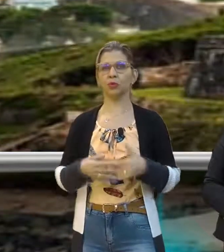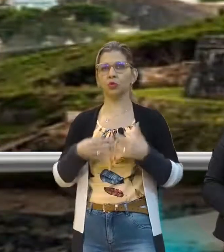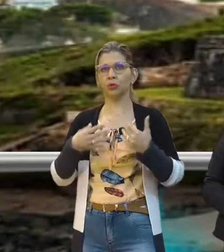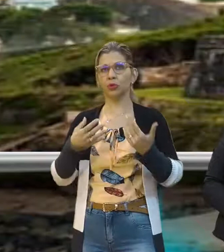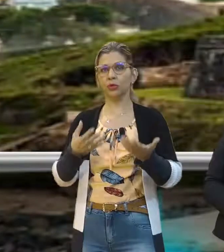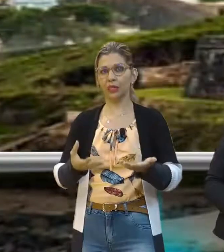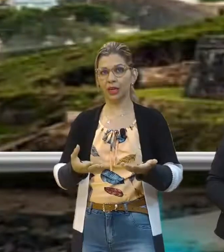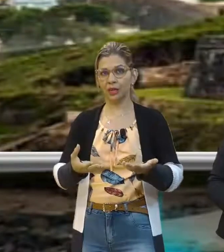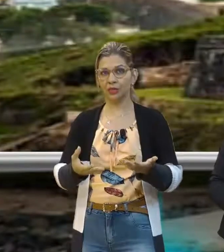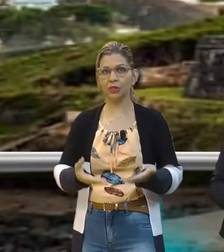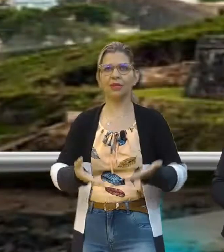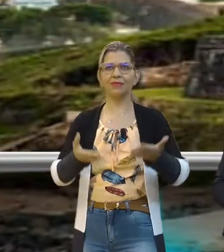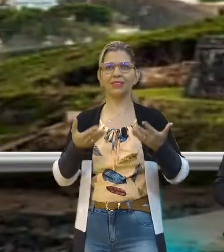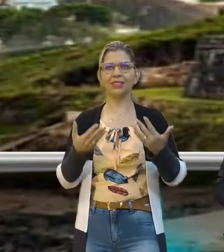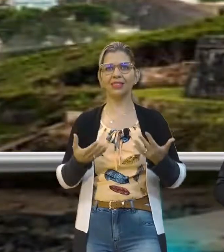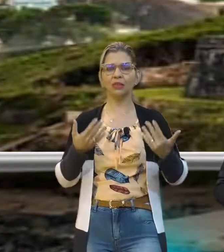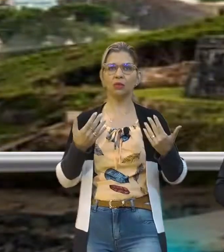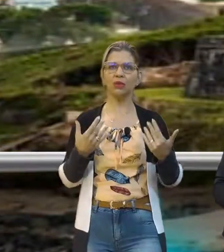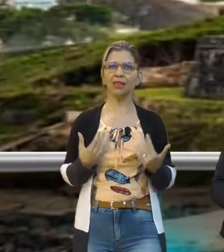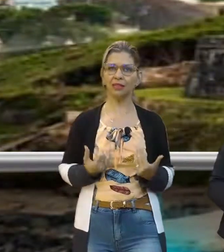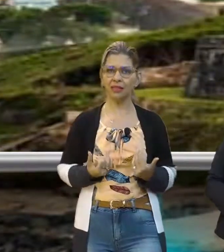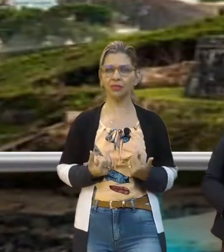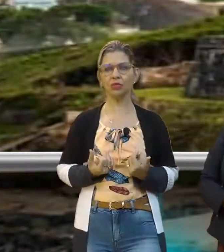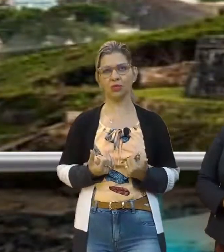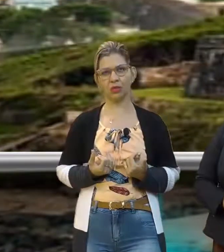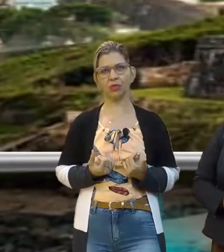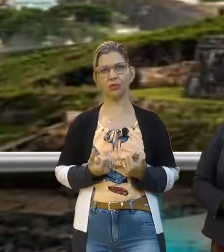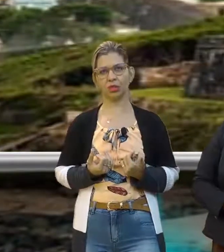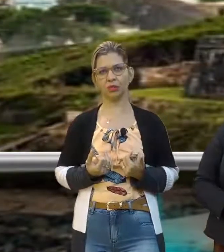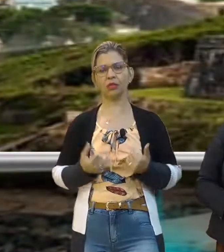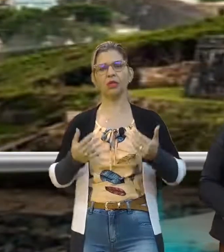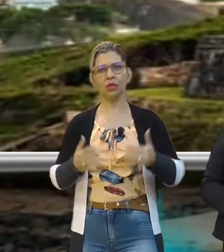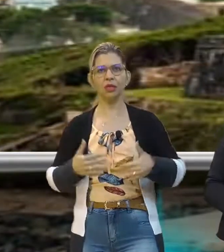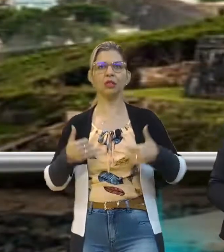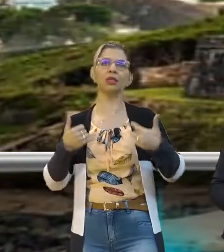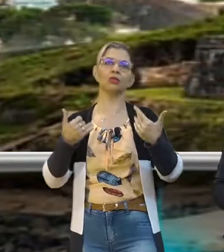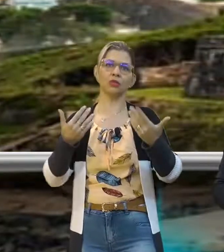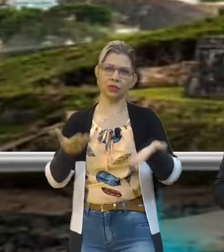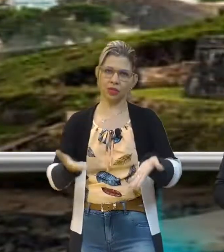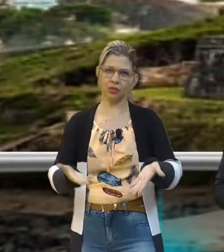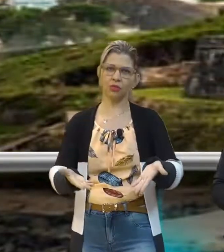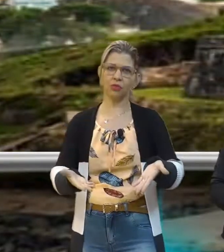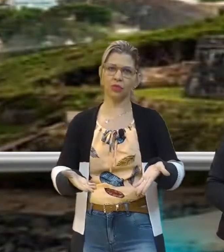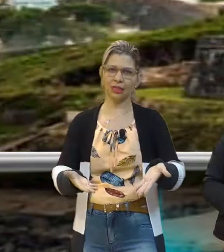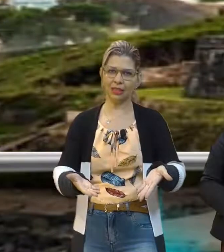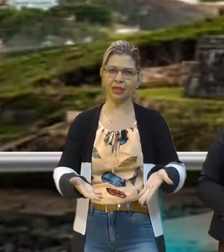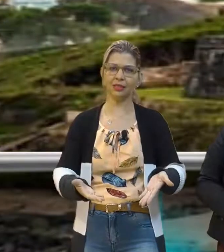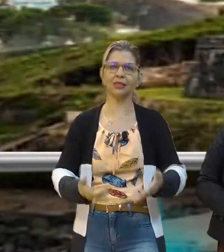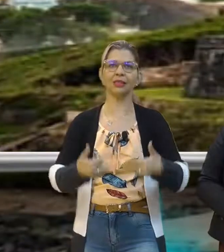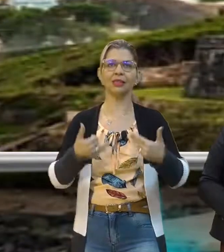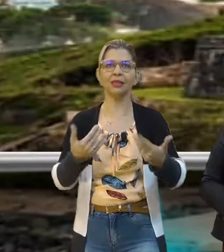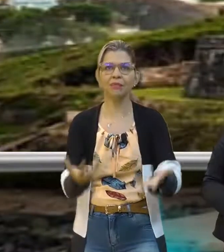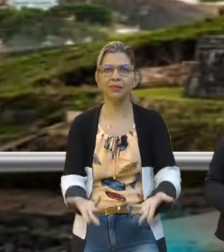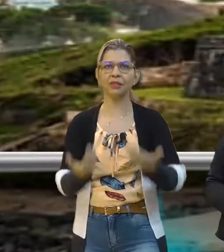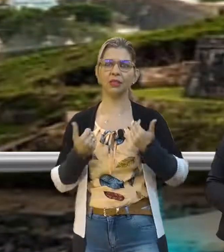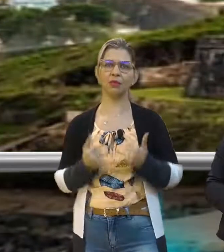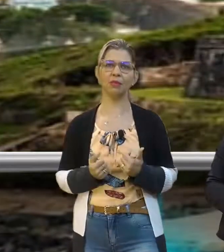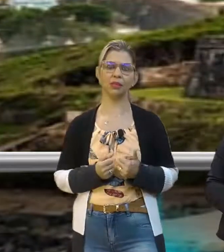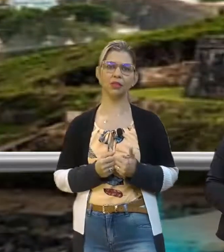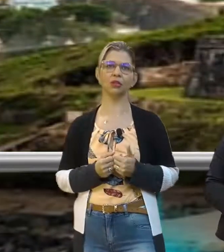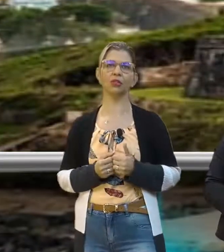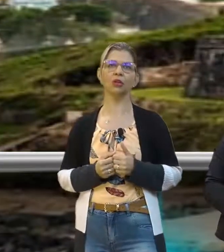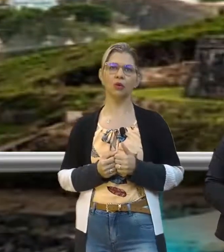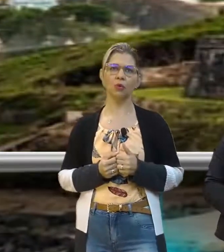porque os porto-riquenhos visitam bastante os Estados Unidos e os estadunidenses também